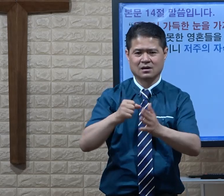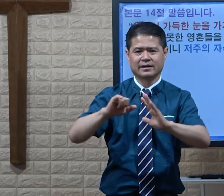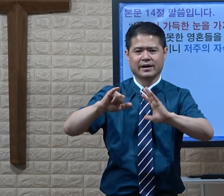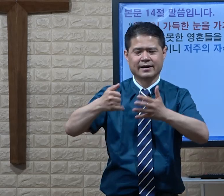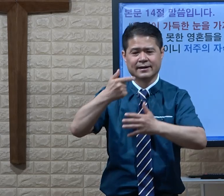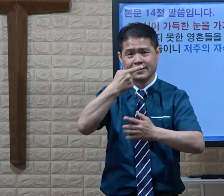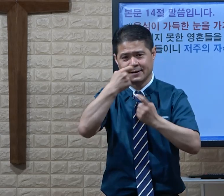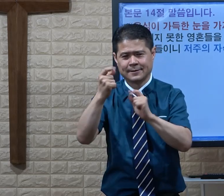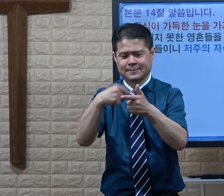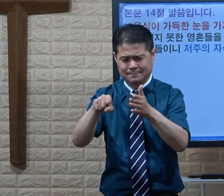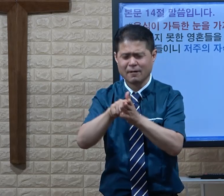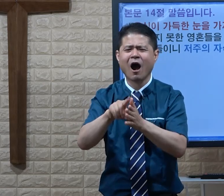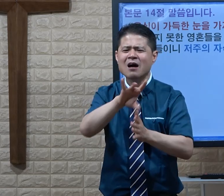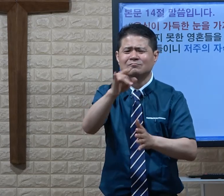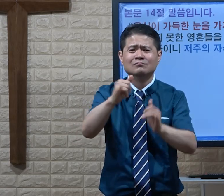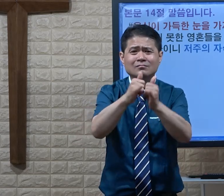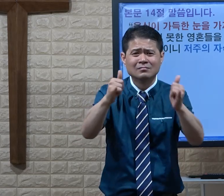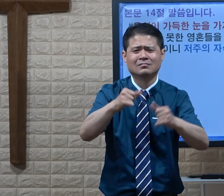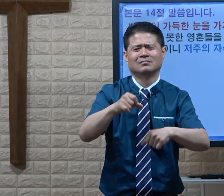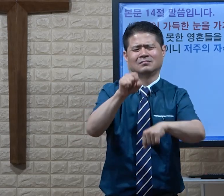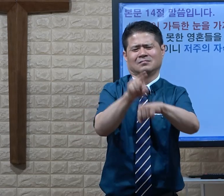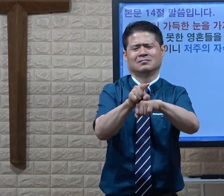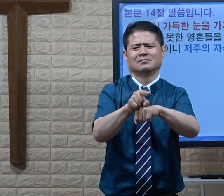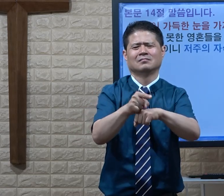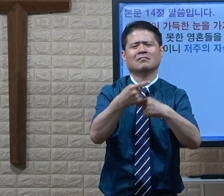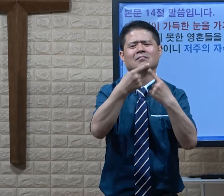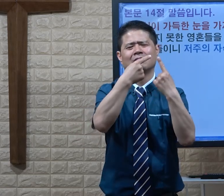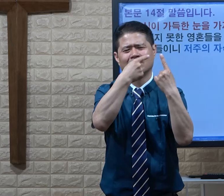통해서 우리가 세상에 미혹되지 않도록 하는 것이